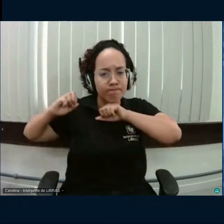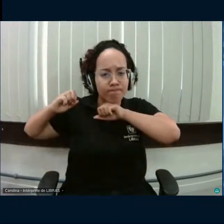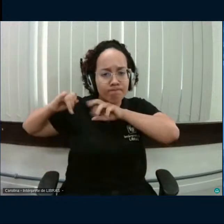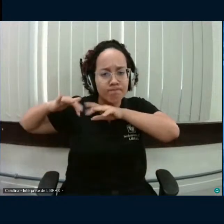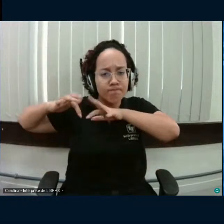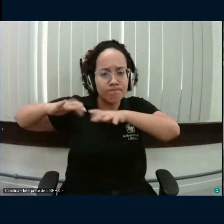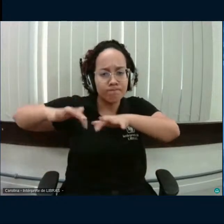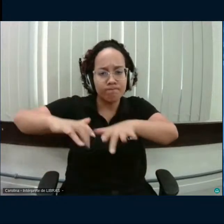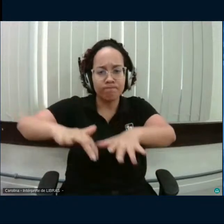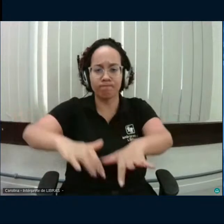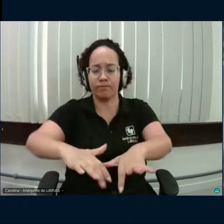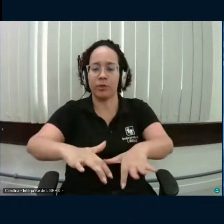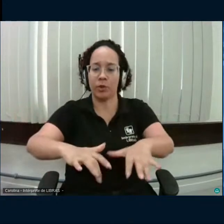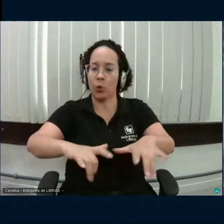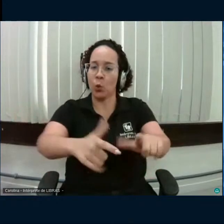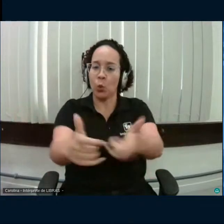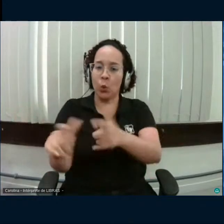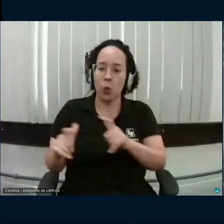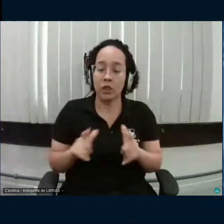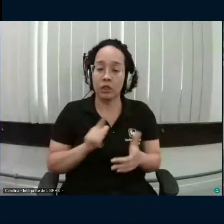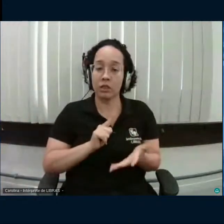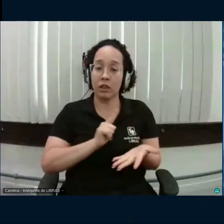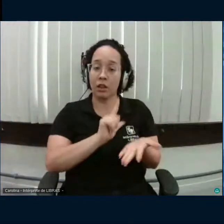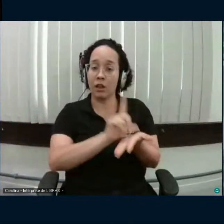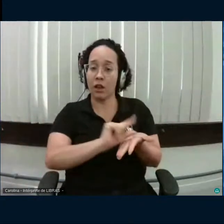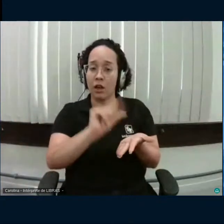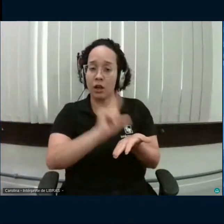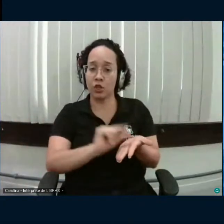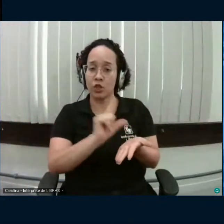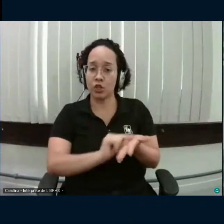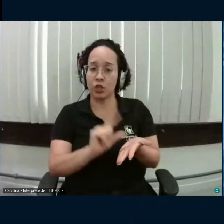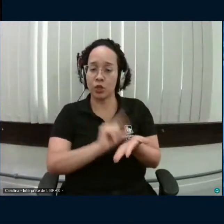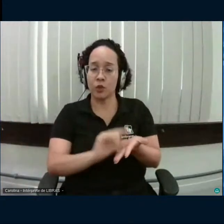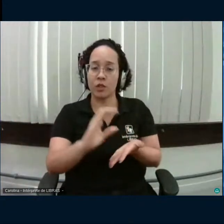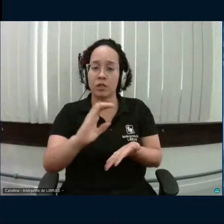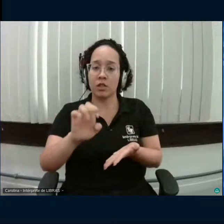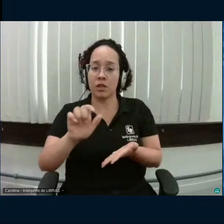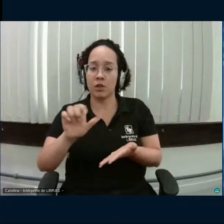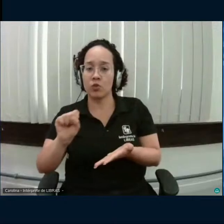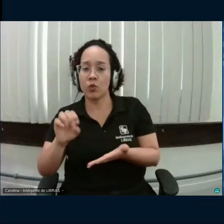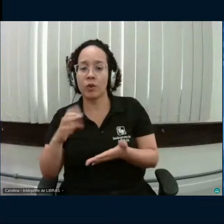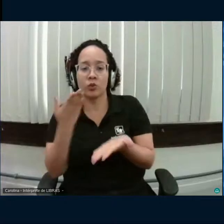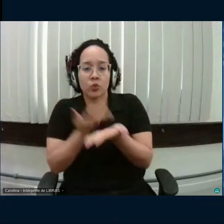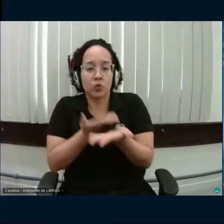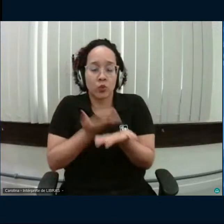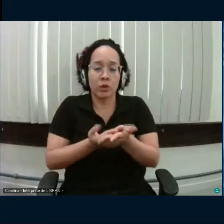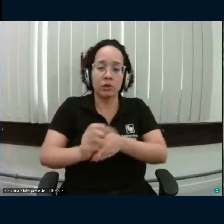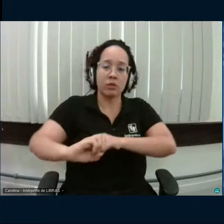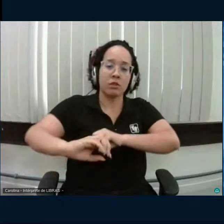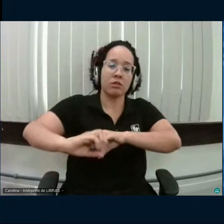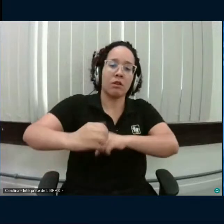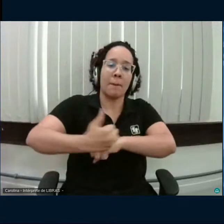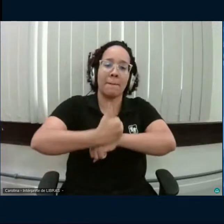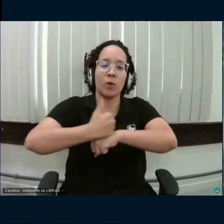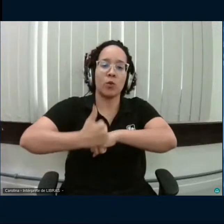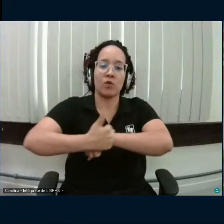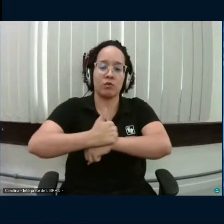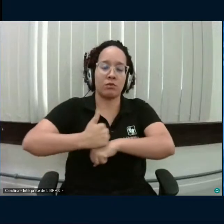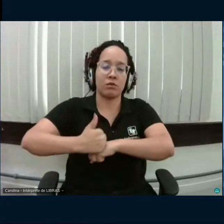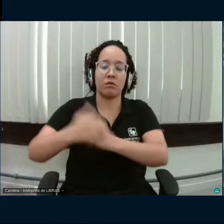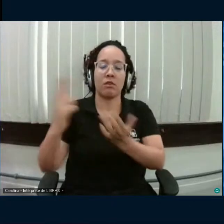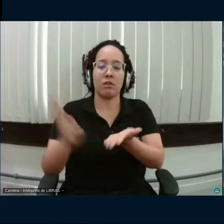um artigo meu com o colega Celso Ferretti, que estuda ensino médio e educação profissional, que está na revista Educação e Sociedade